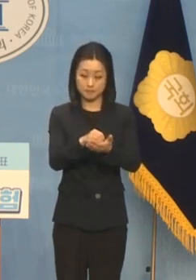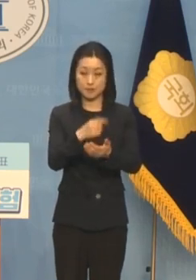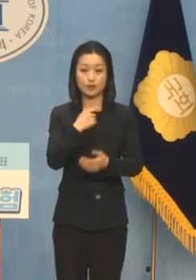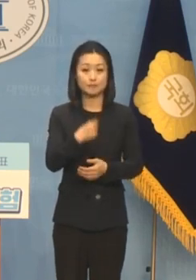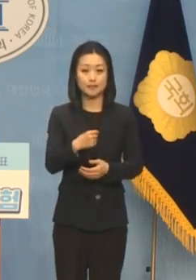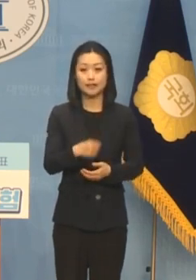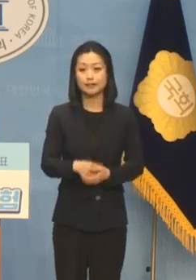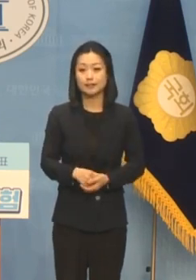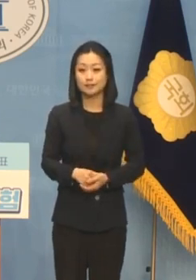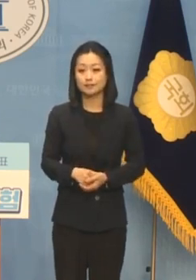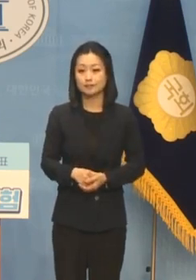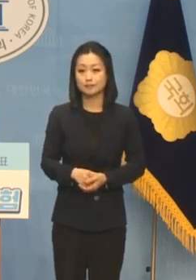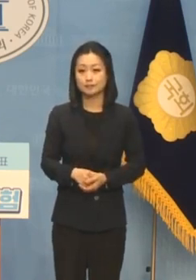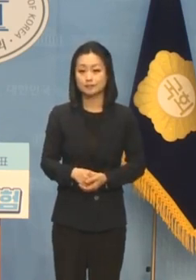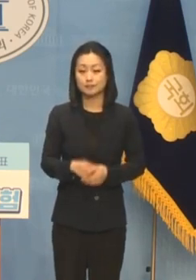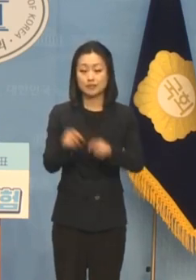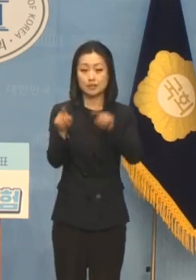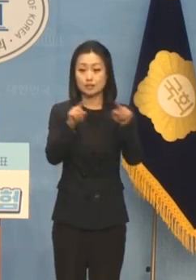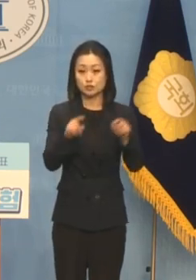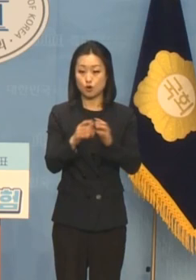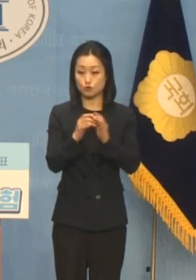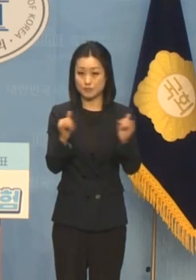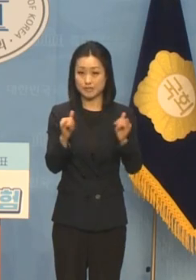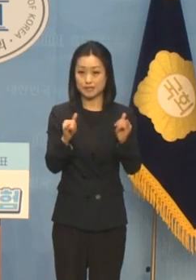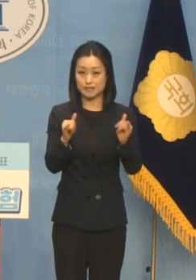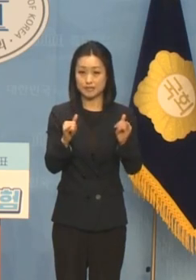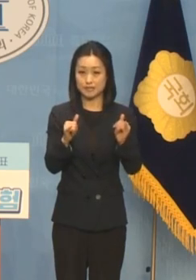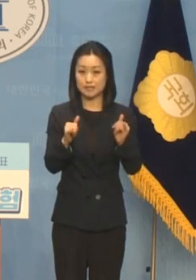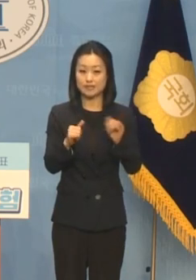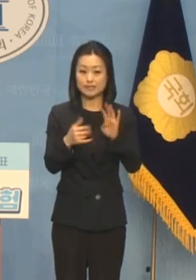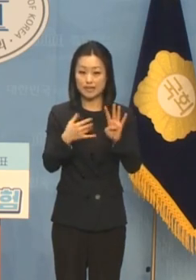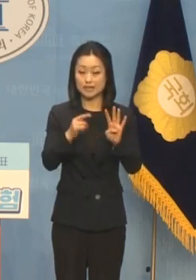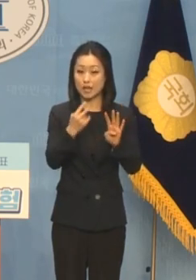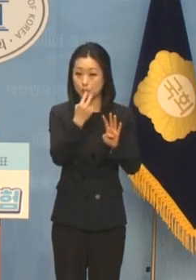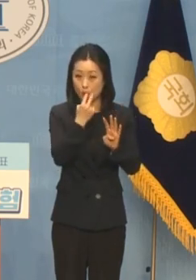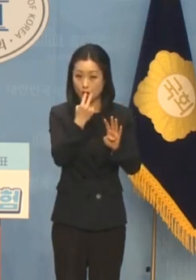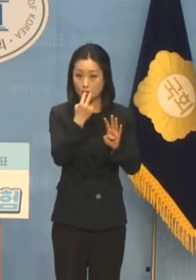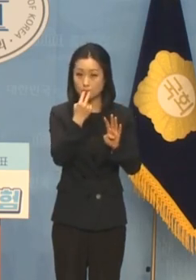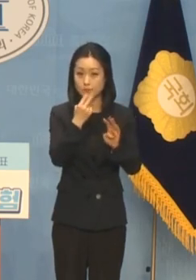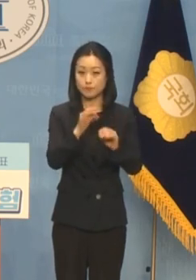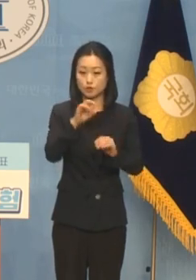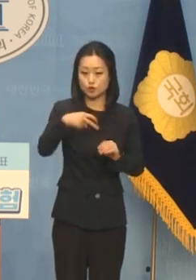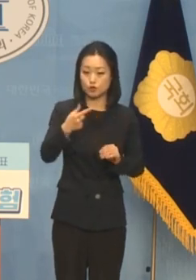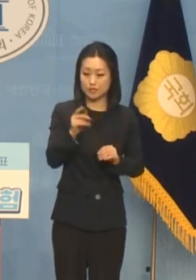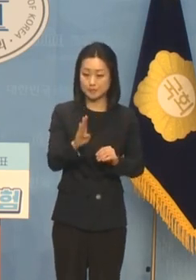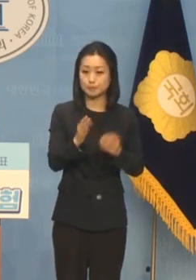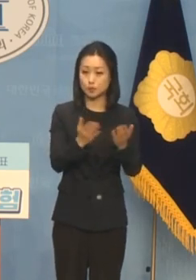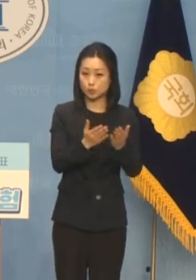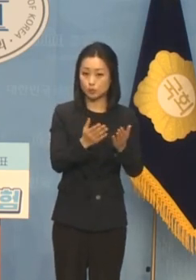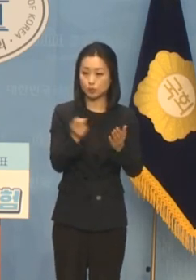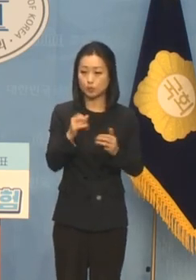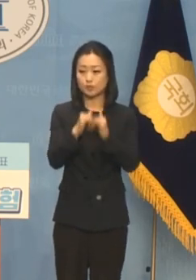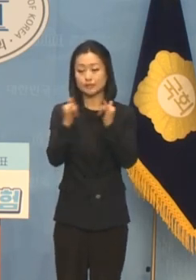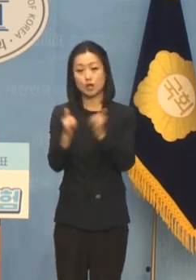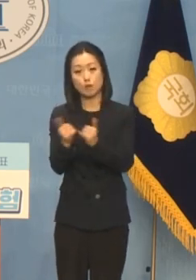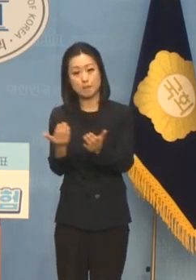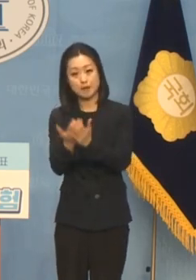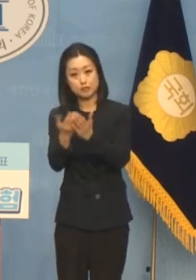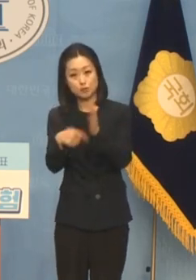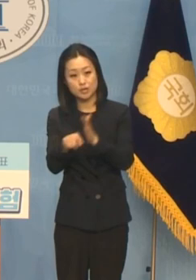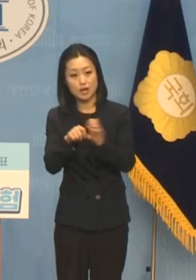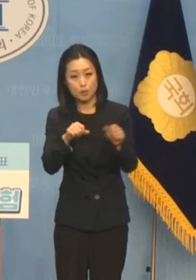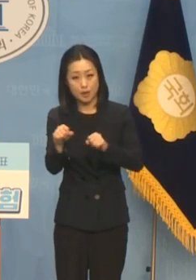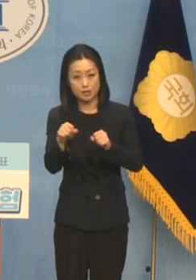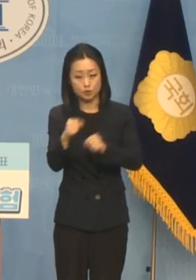포함시키겠습니다. 전국민 4대 보험은 유급 노동뿐 아니라 우리 사회의 유지와 발전을 위한 다양한 활동을